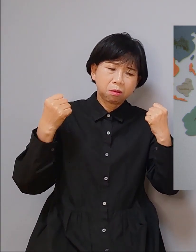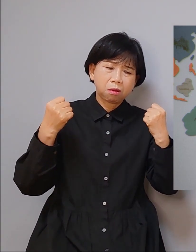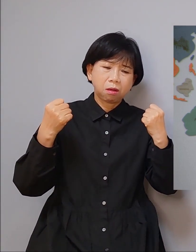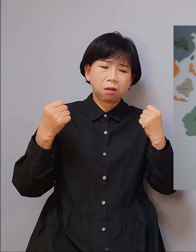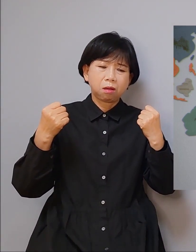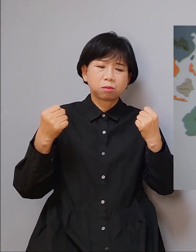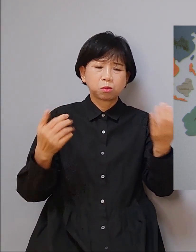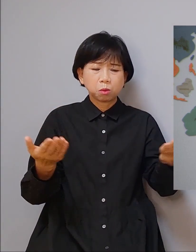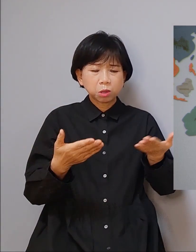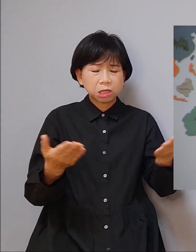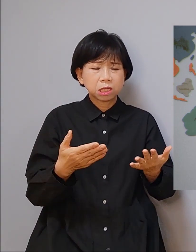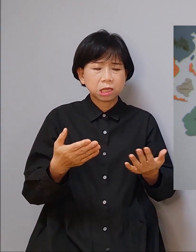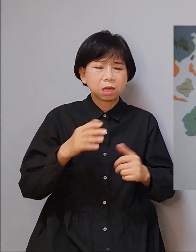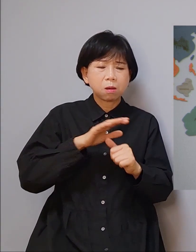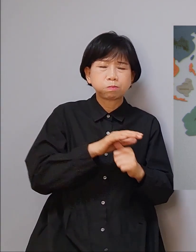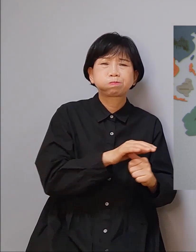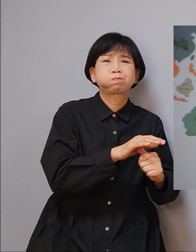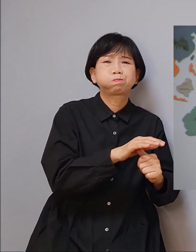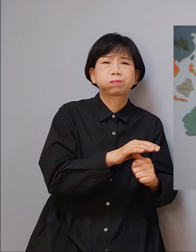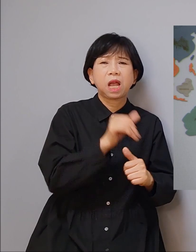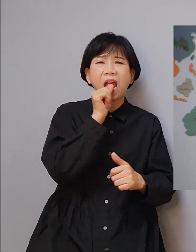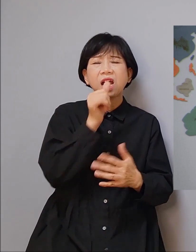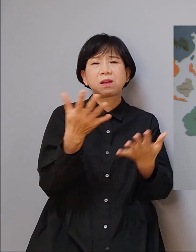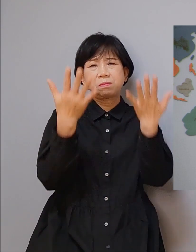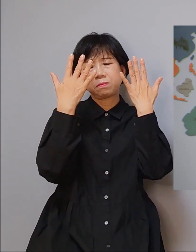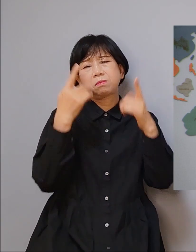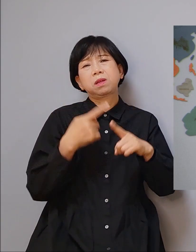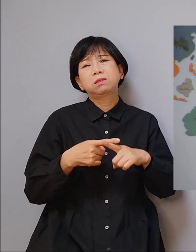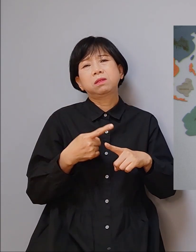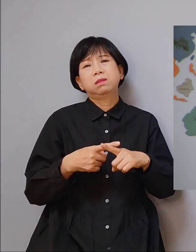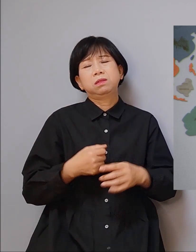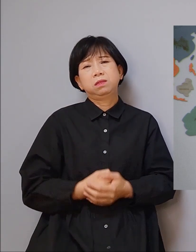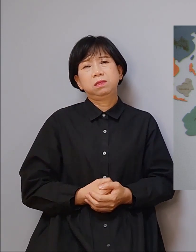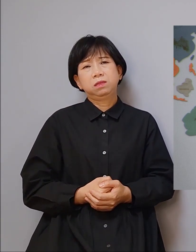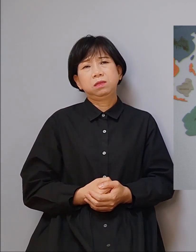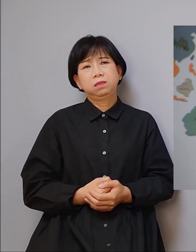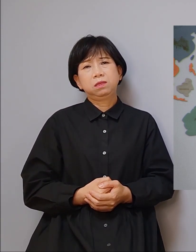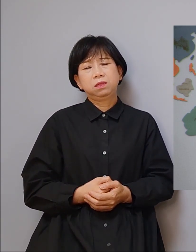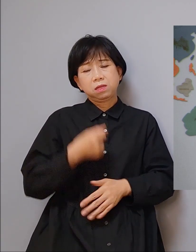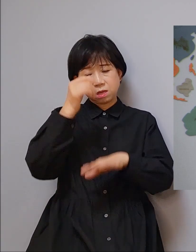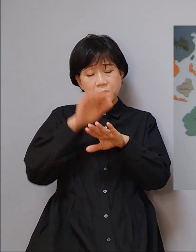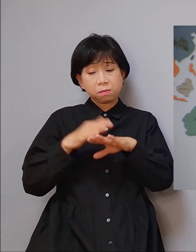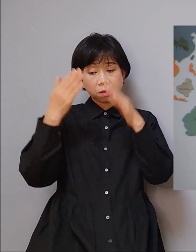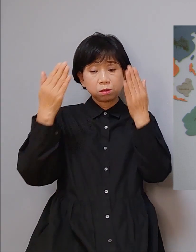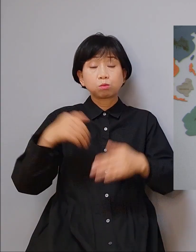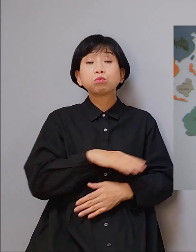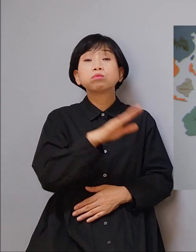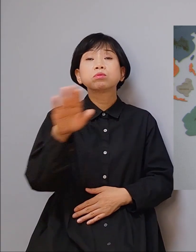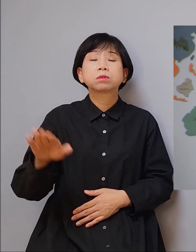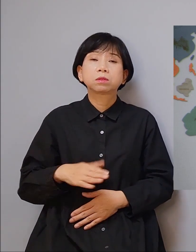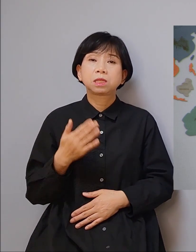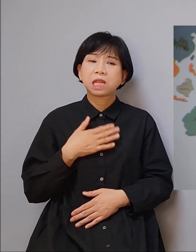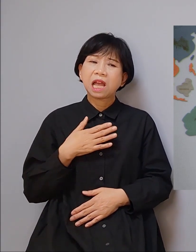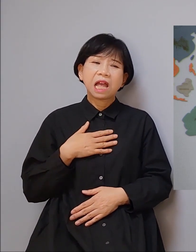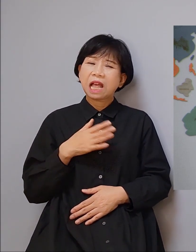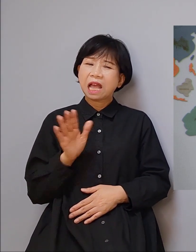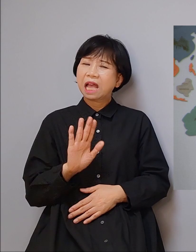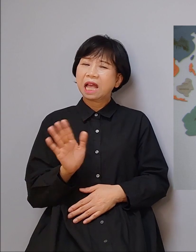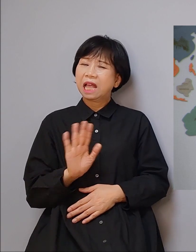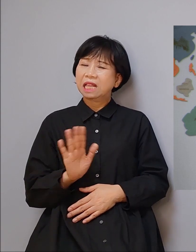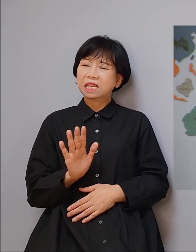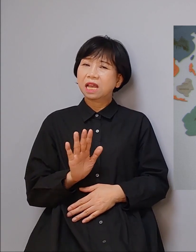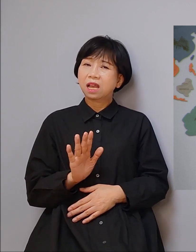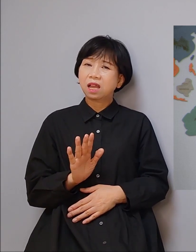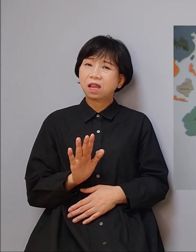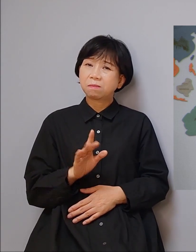있으니 어찌 보면 거기도 감옥이나 다름없는 겁니다. 오늘 이 시간 예배하는 우리는 나는 아닐 거야 말할